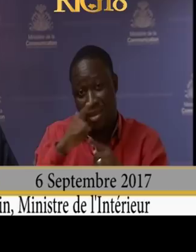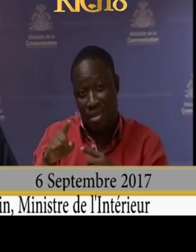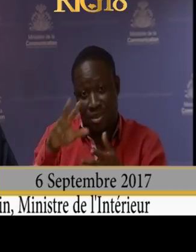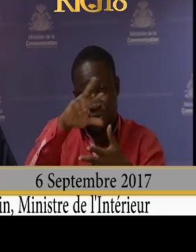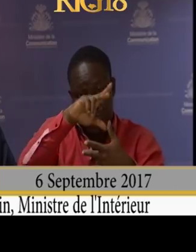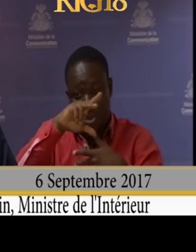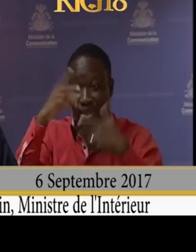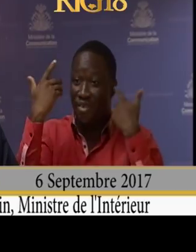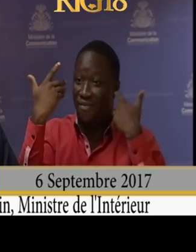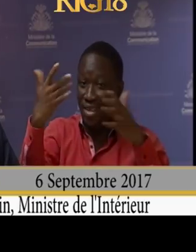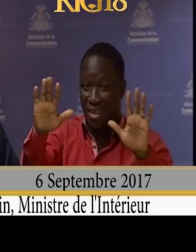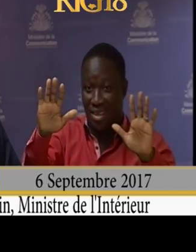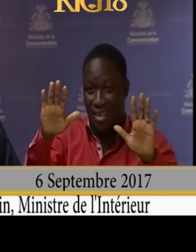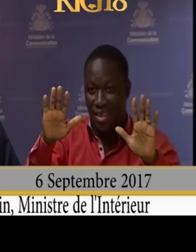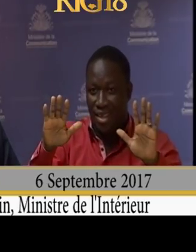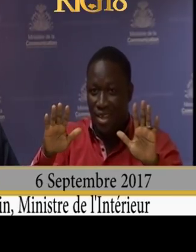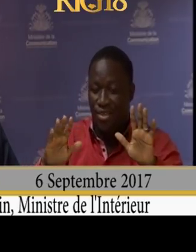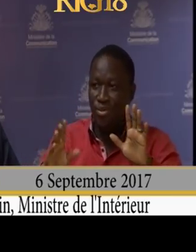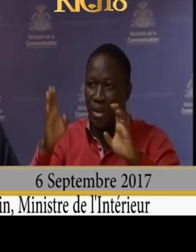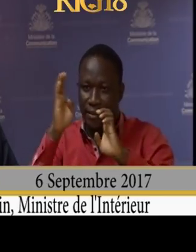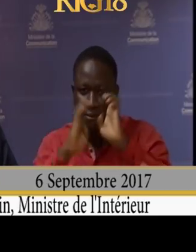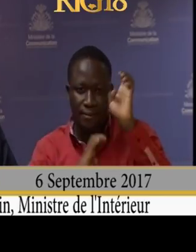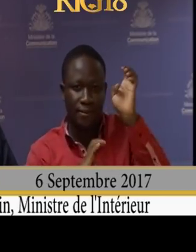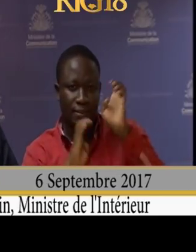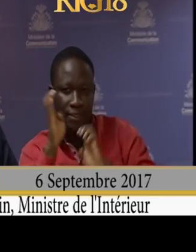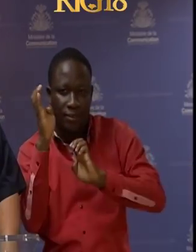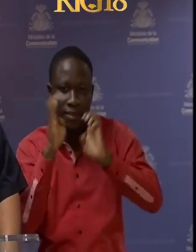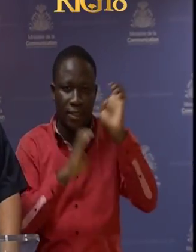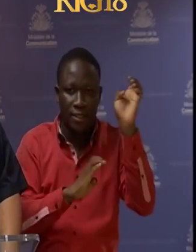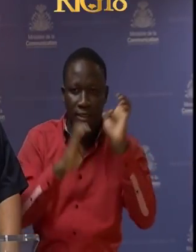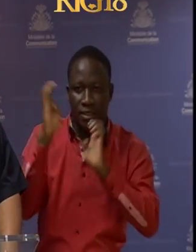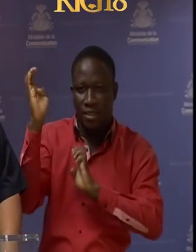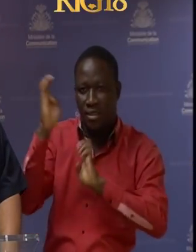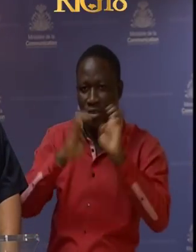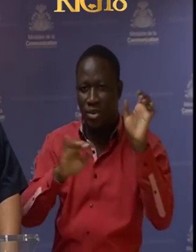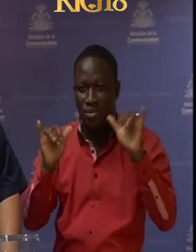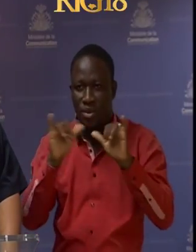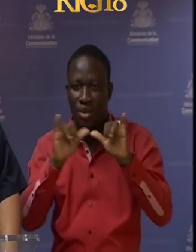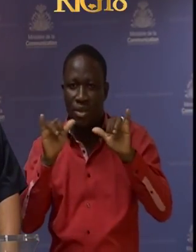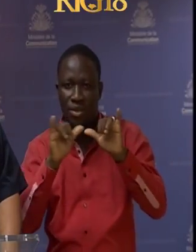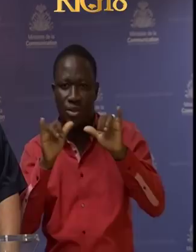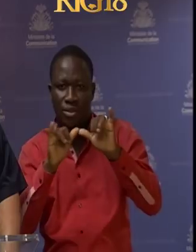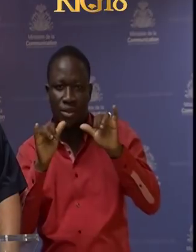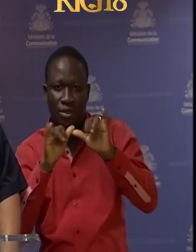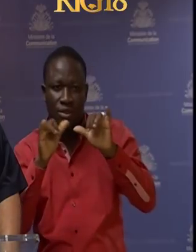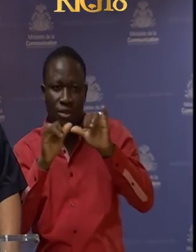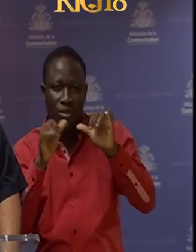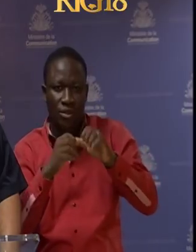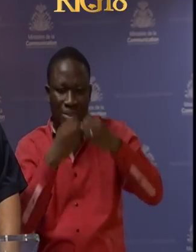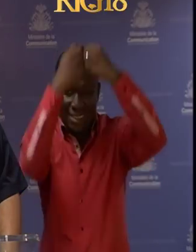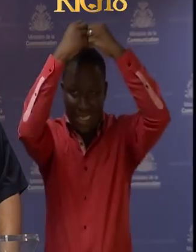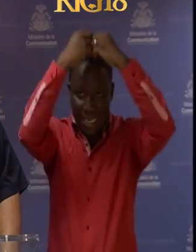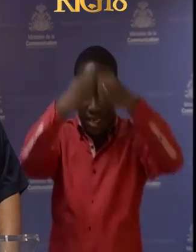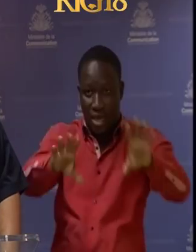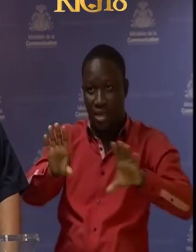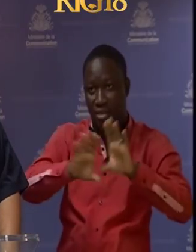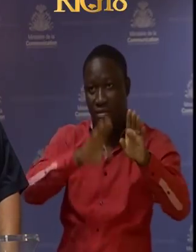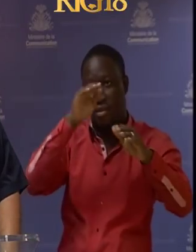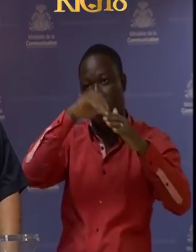fini de passer sur nous pour nous vérifier l'impact et mesurer tout dégât que il fait sur le